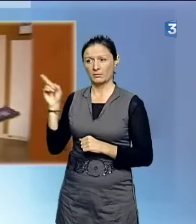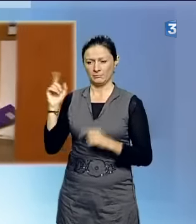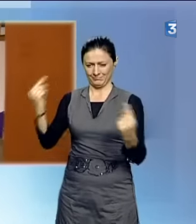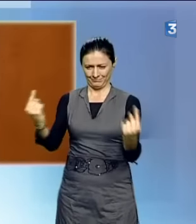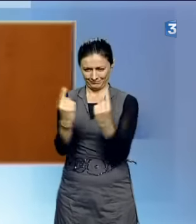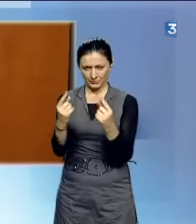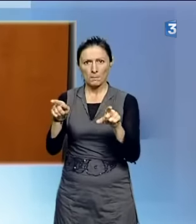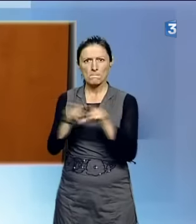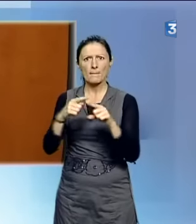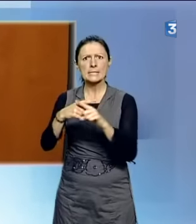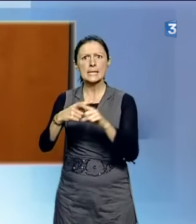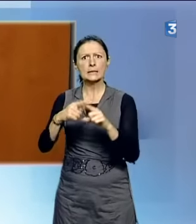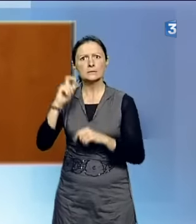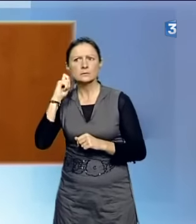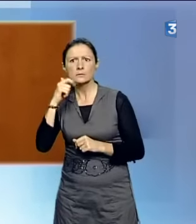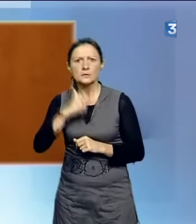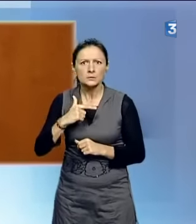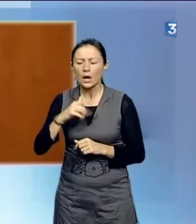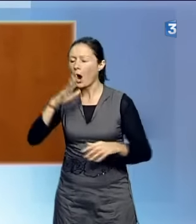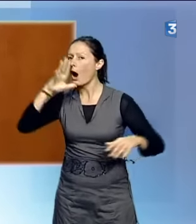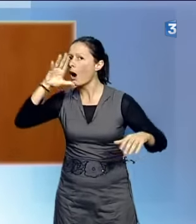sexe, c'est carrément impossible.